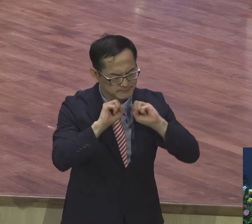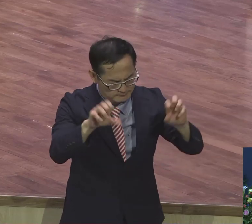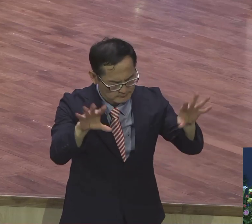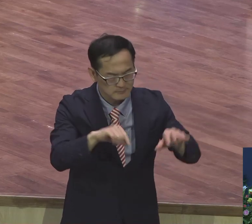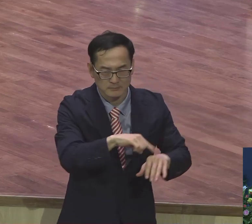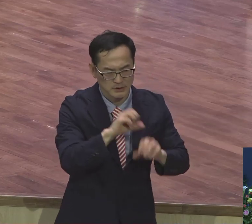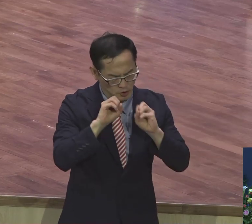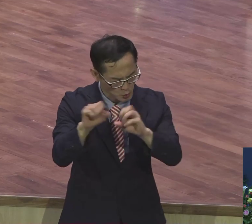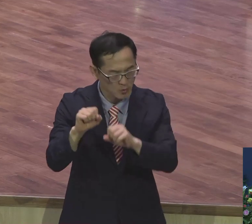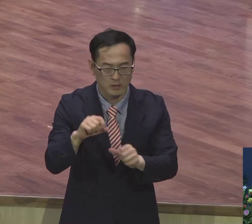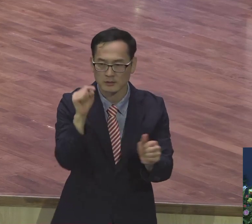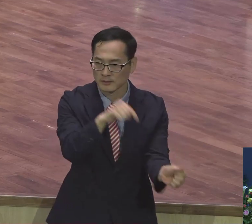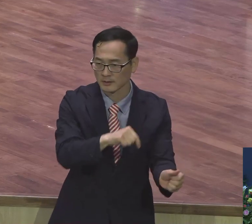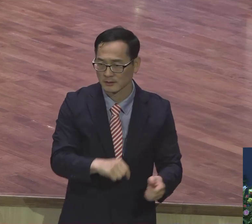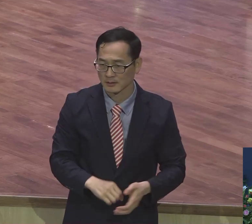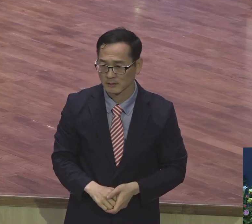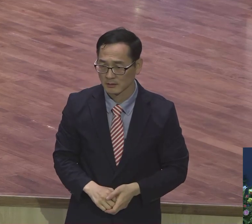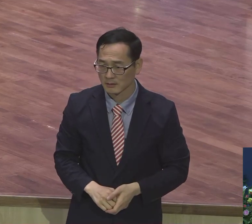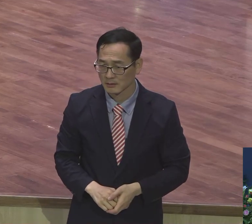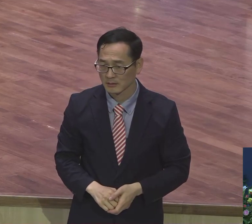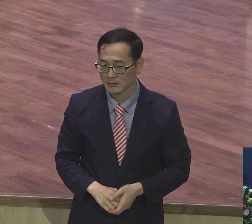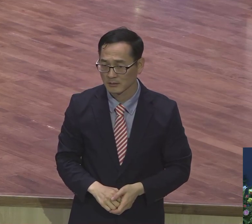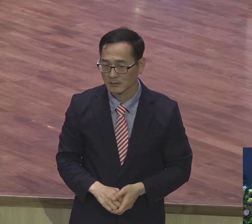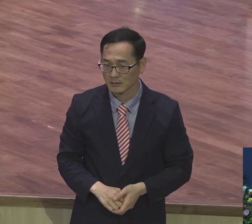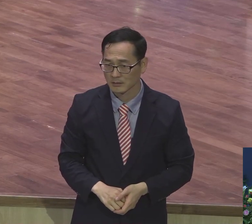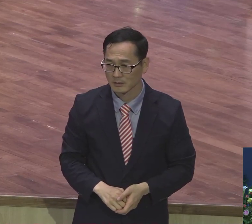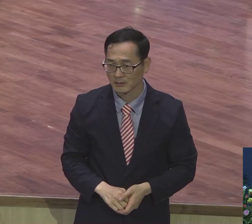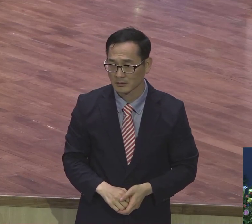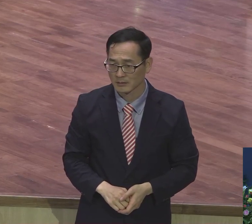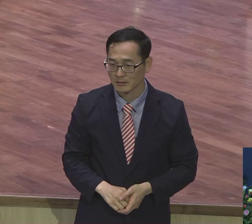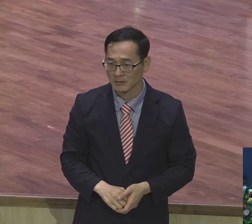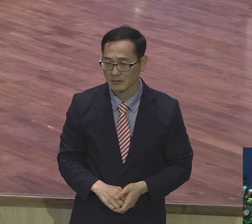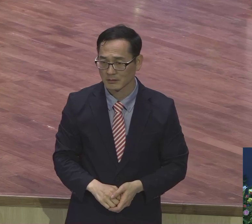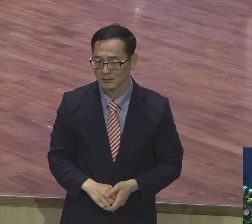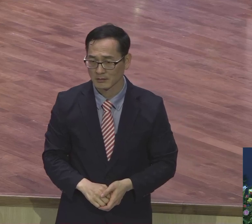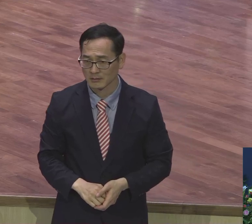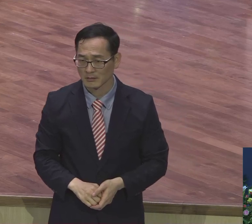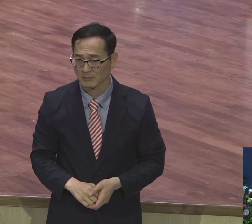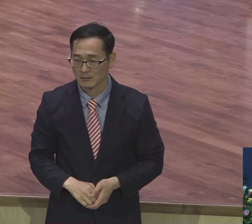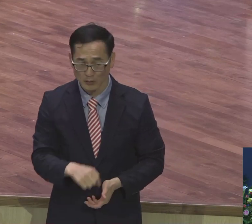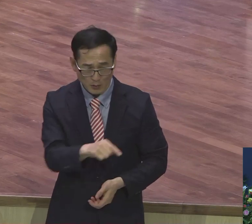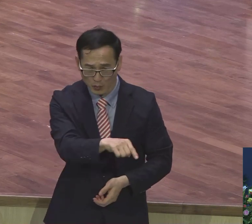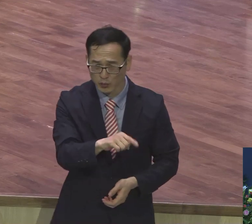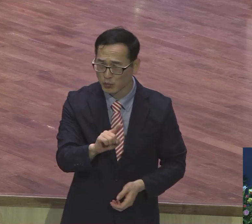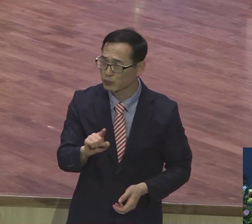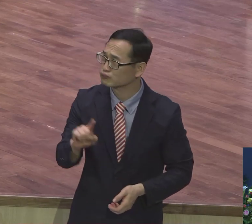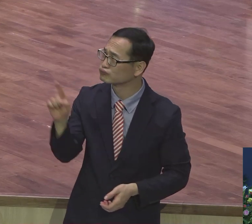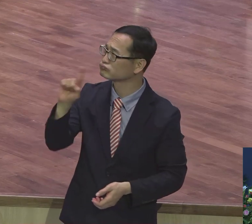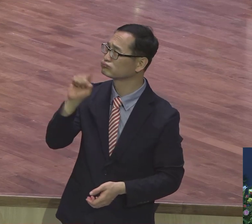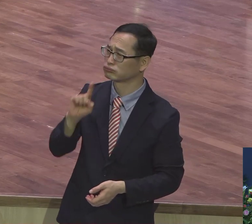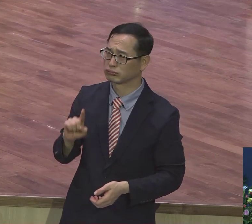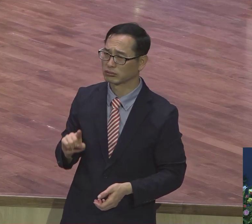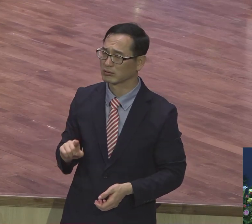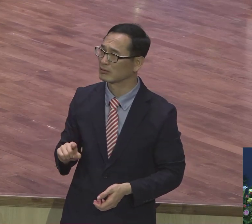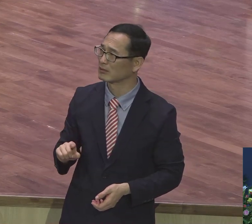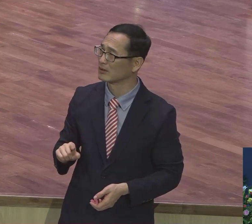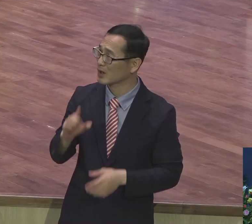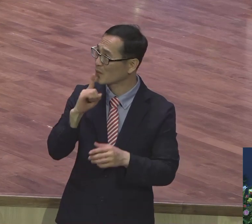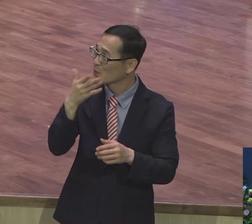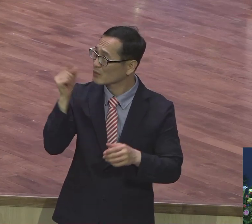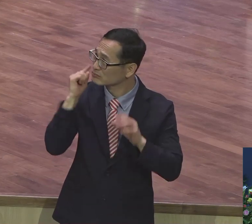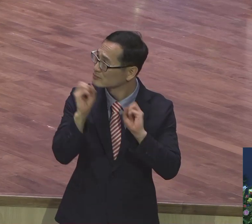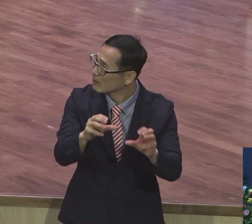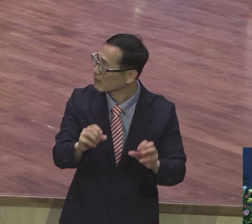말도 안 되는 소리 조롱하는 소리 같습니다. 웃기는 소리예요. 성취 안 되는 소리 같습니다.